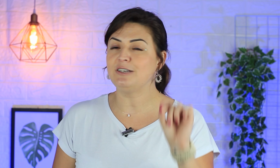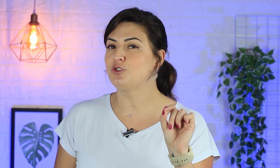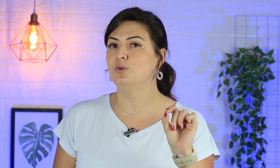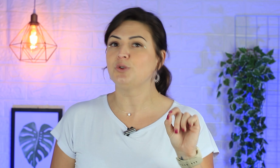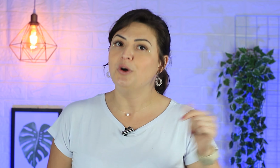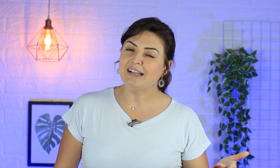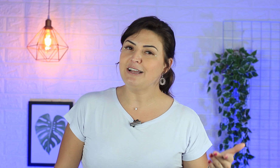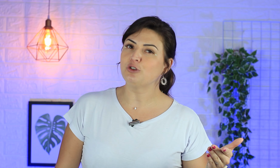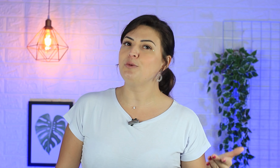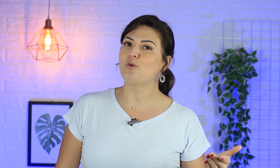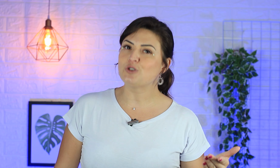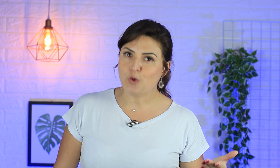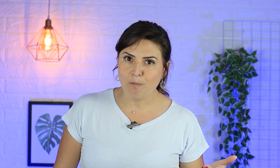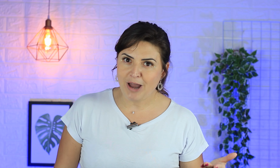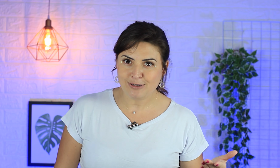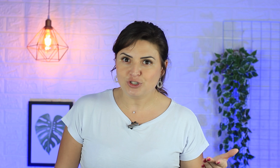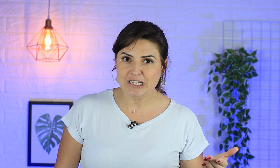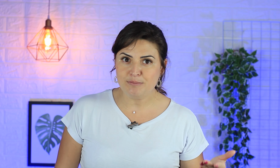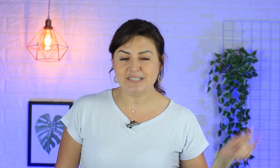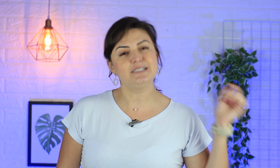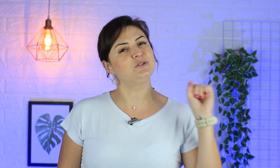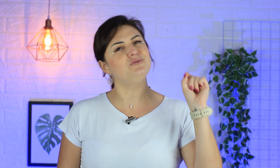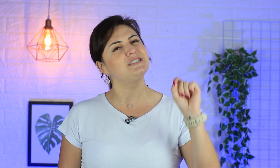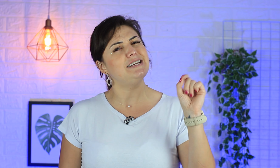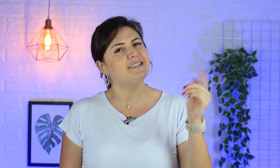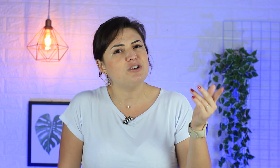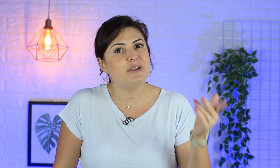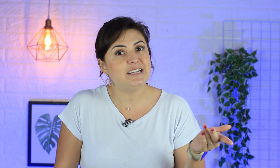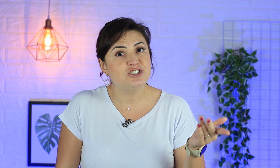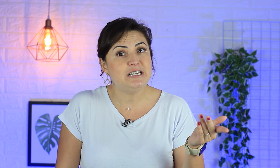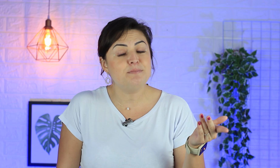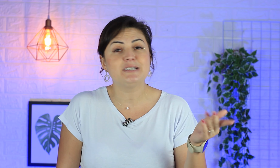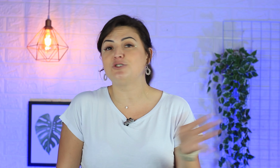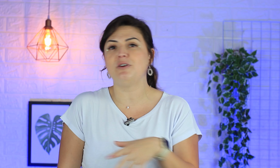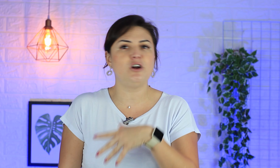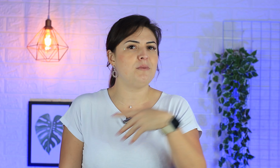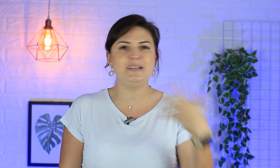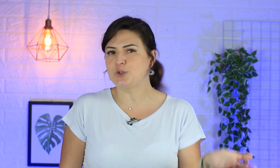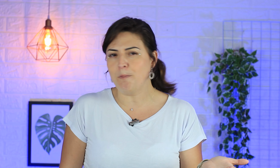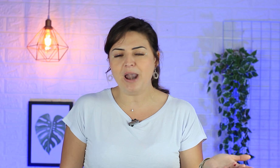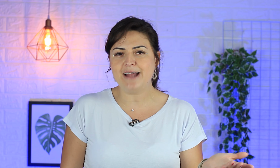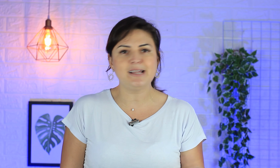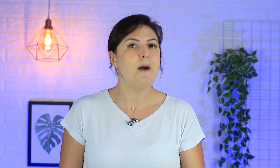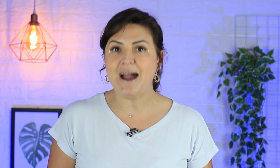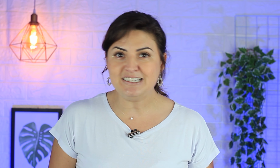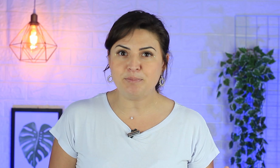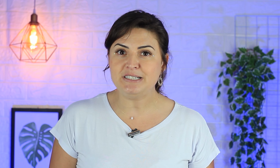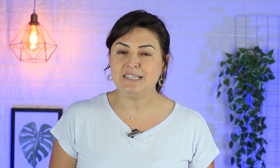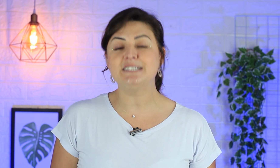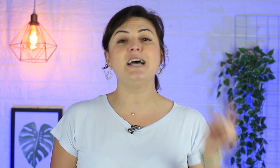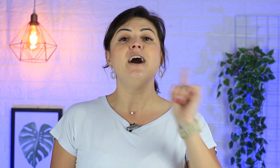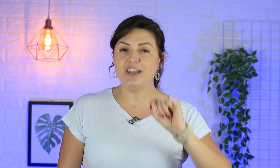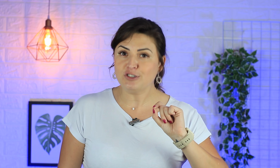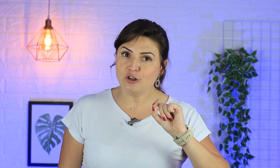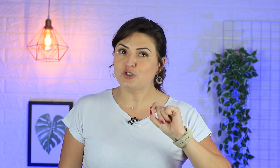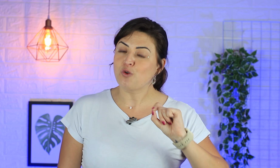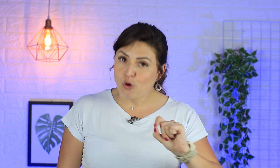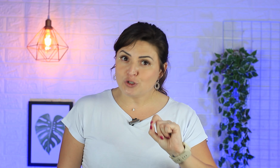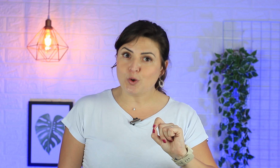esse assunto, lá dentro do meu curso completo de Libras. Então, se você deseja aprender Libras de uma forma mais completa, mais precisa, conheça o nosso curso